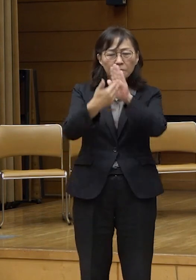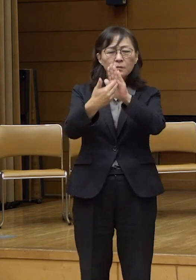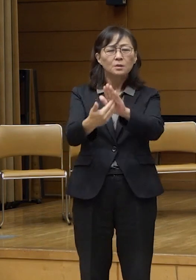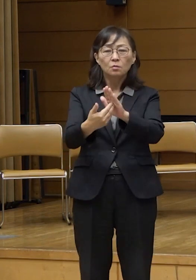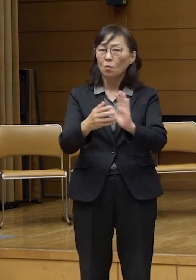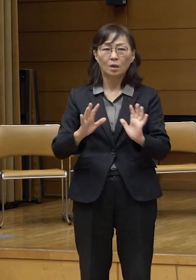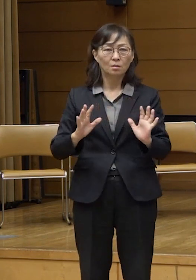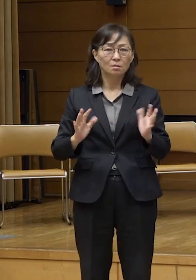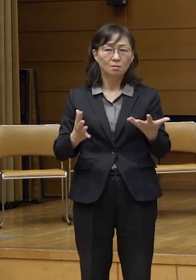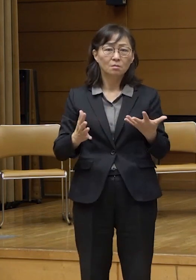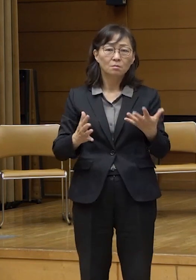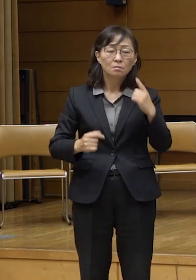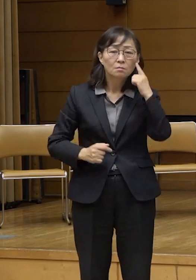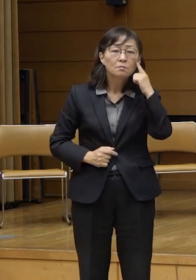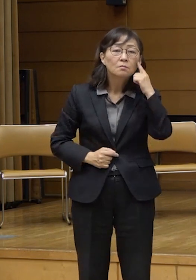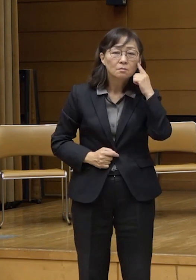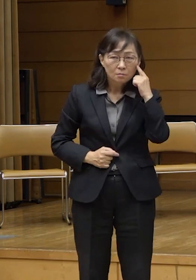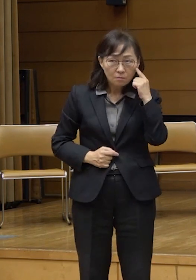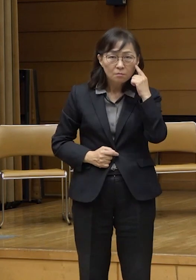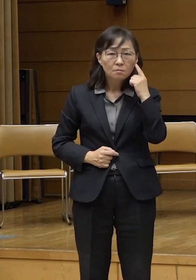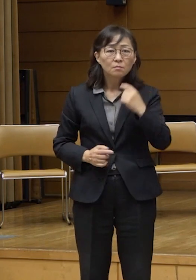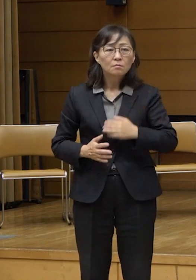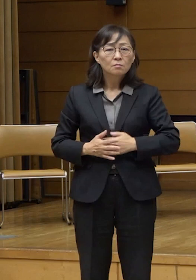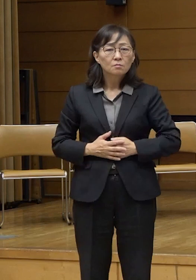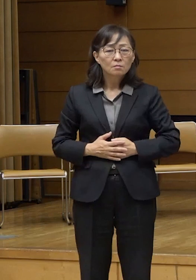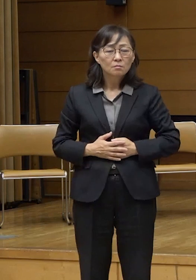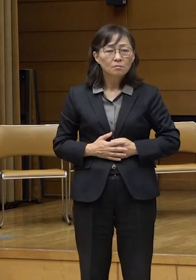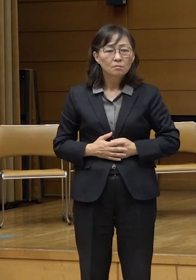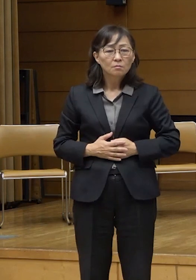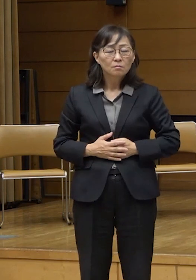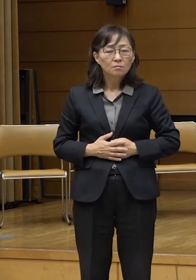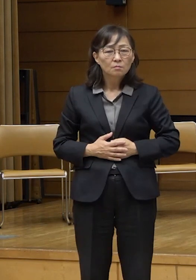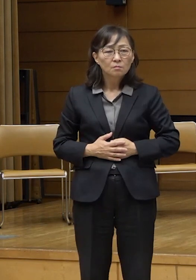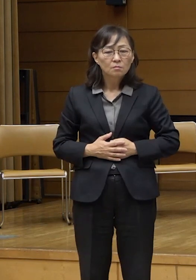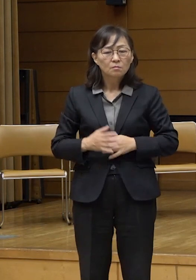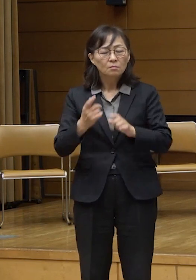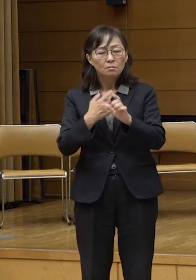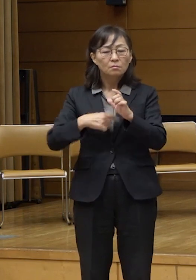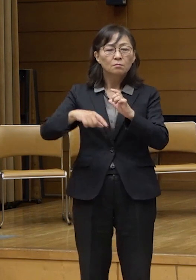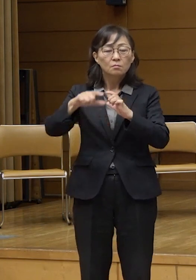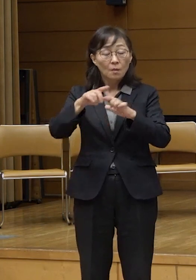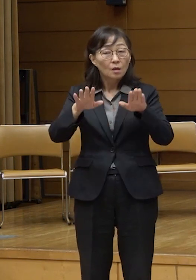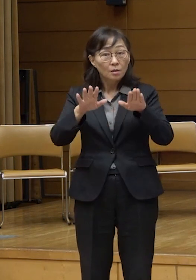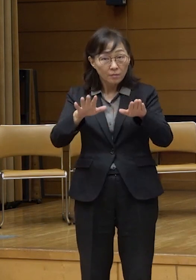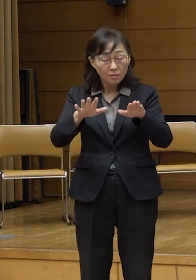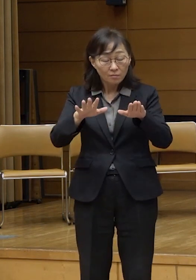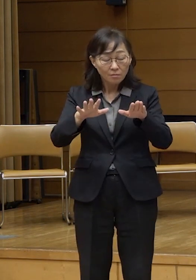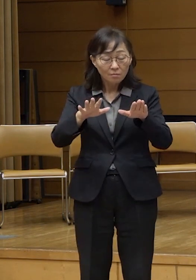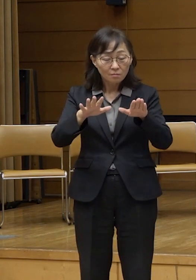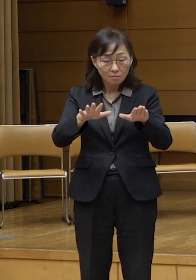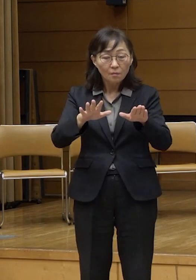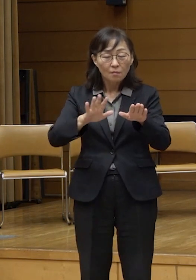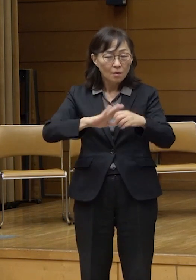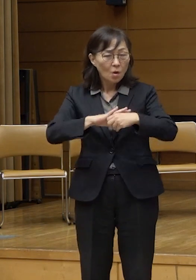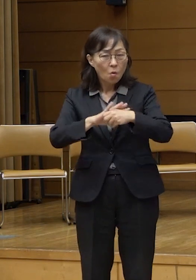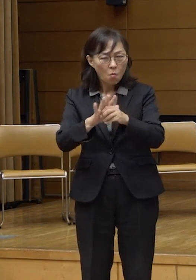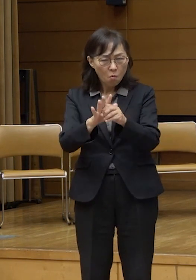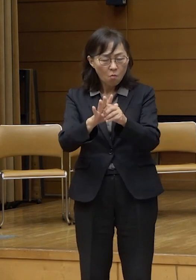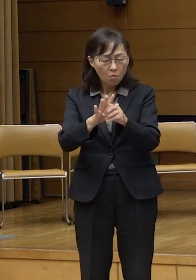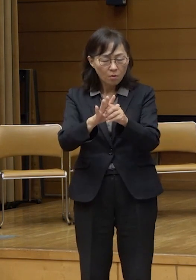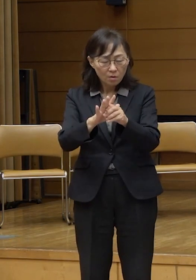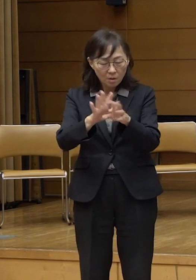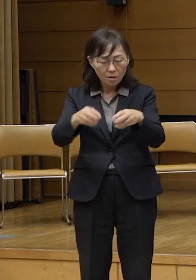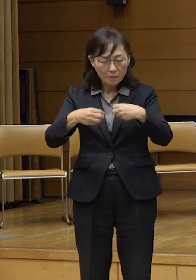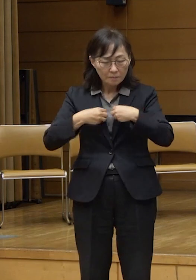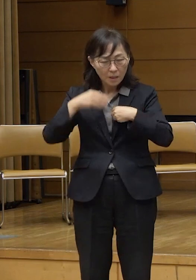実な数ではなくて、さらにそれに上積みをすることができる。感染拡大が起こったとき